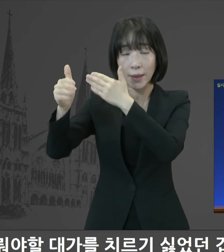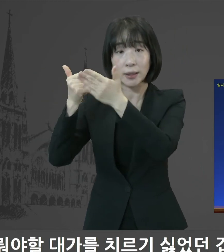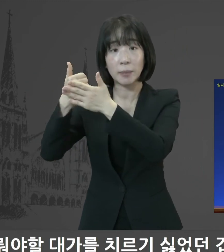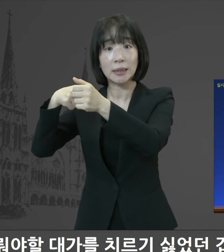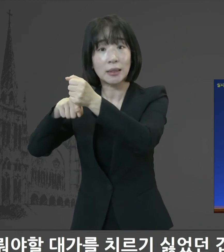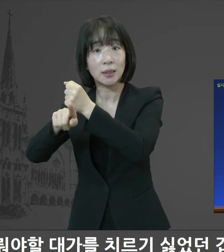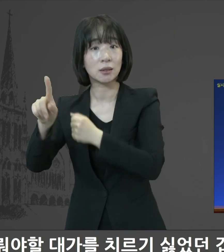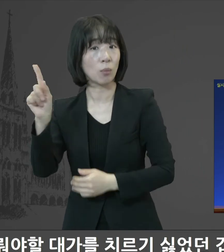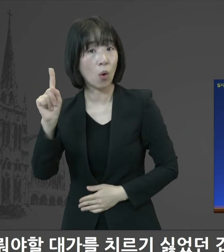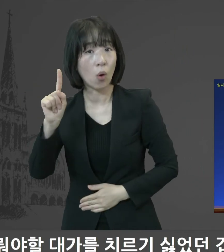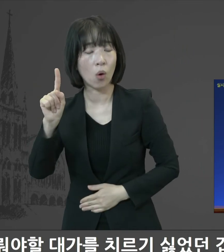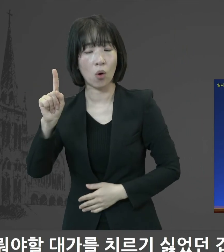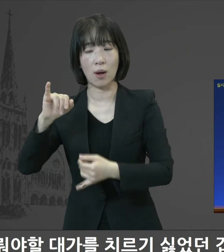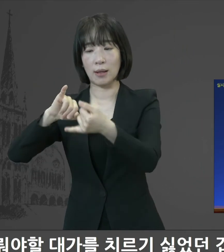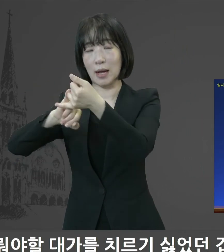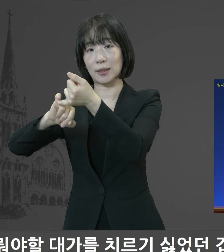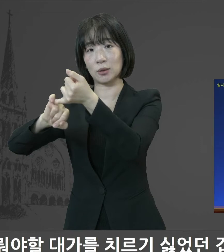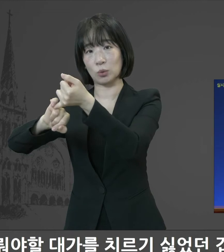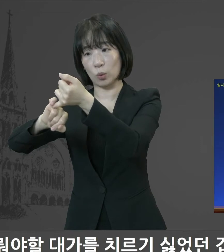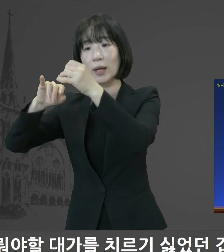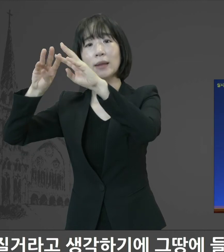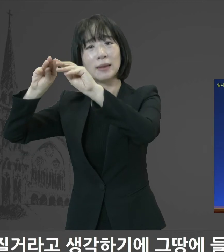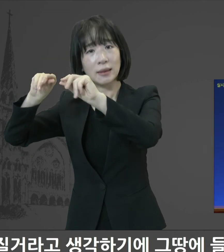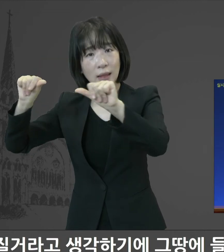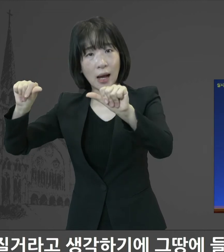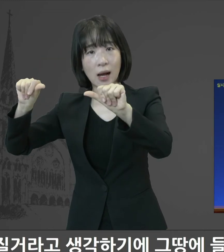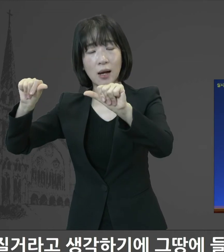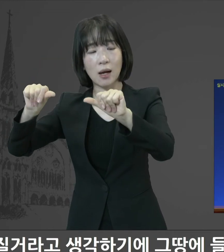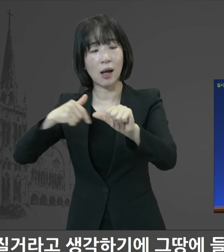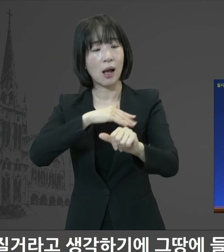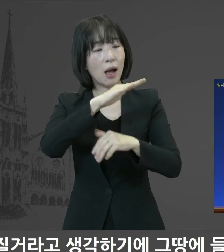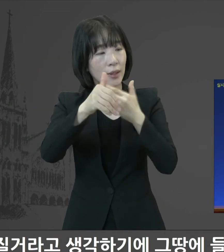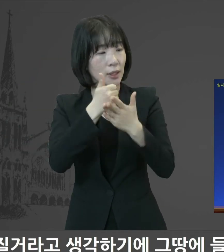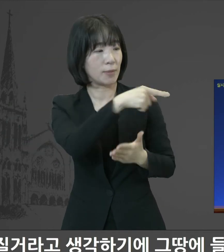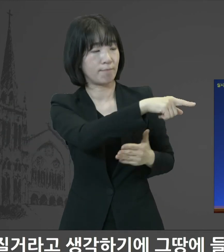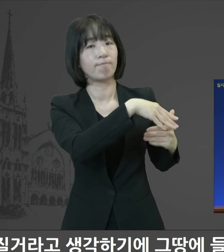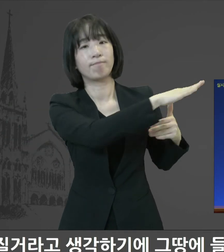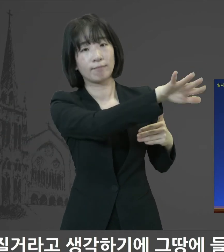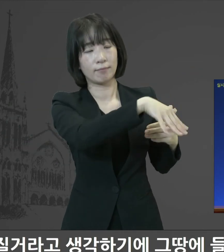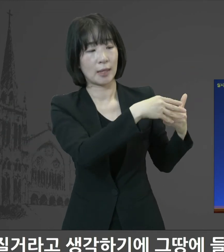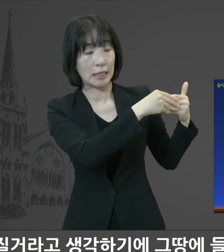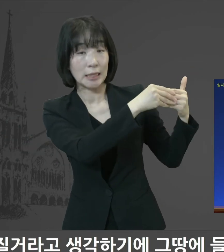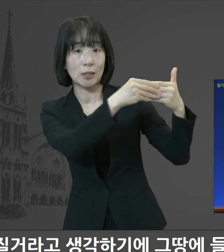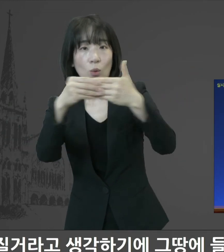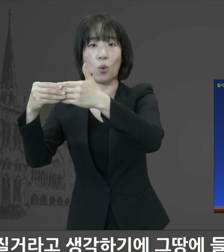뭐였습니까? 약속의 땅으로 이들을 인도하여 들어가리라.